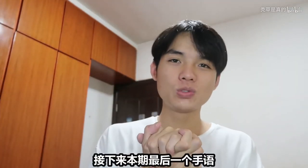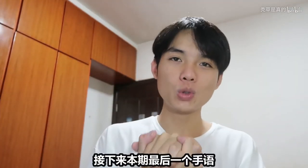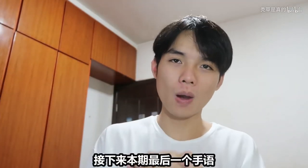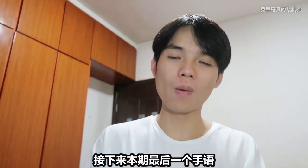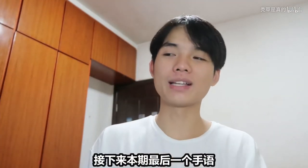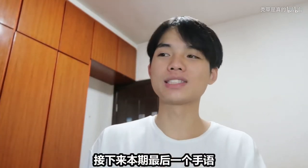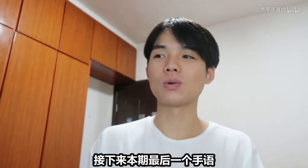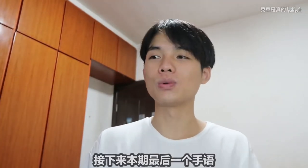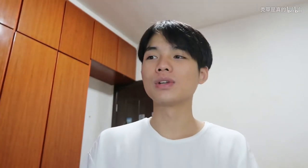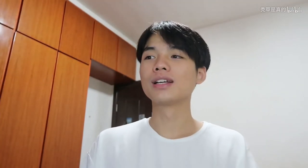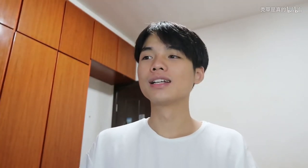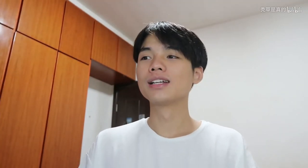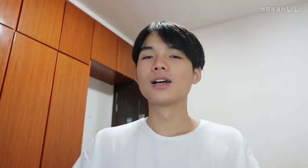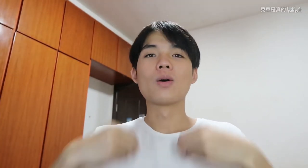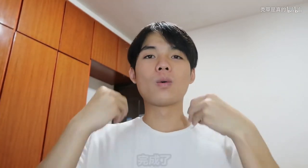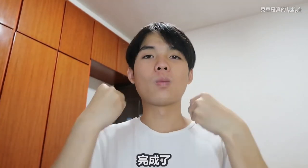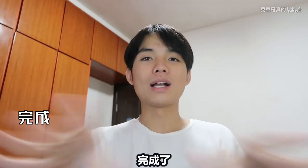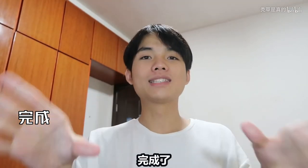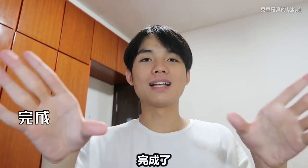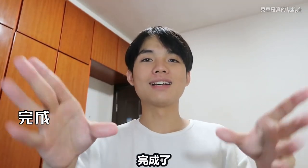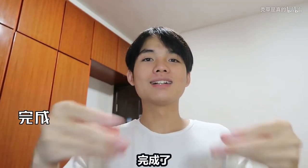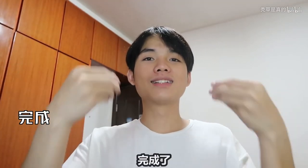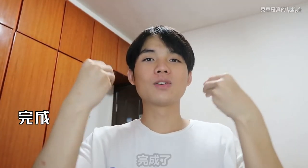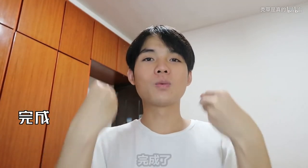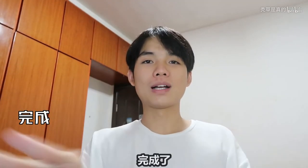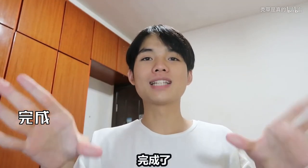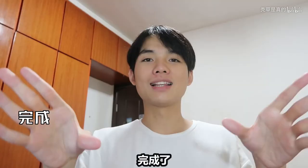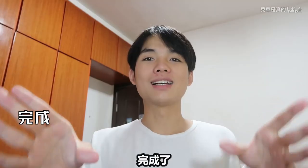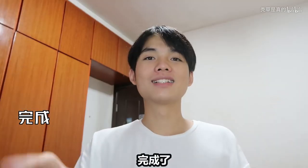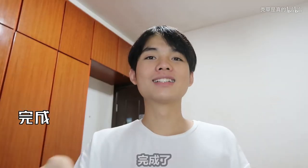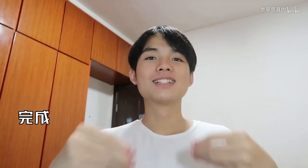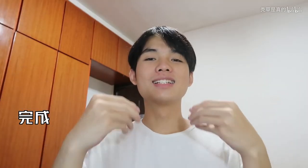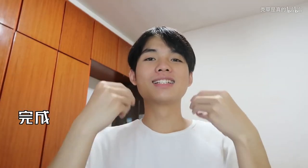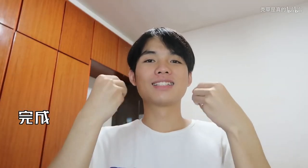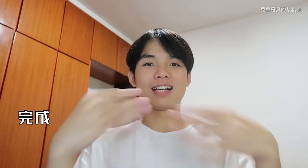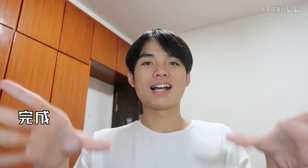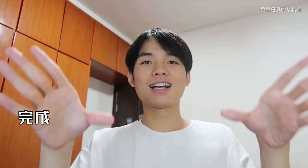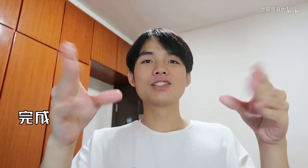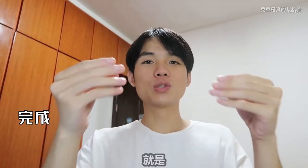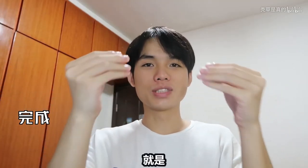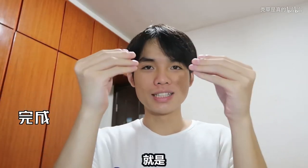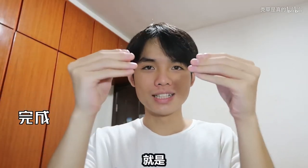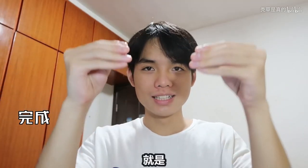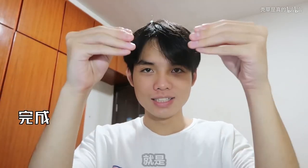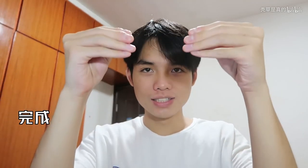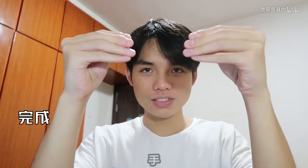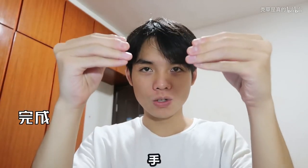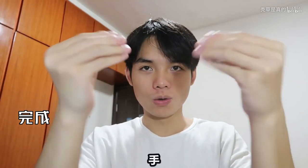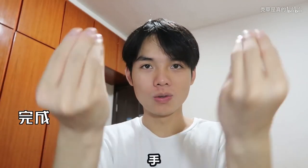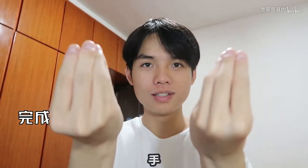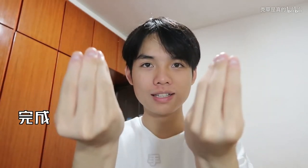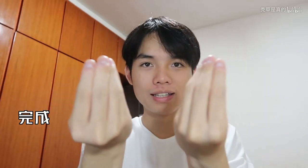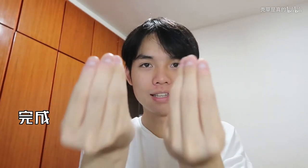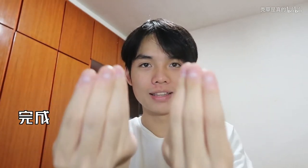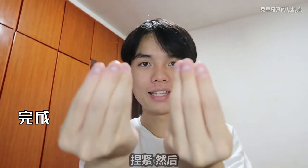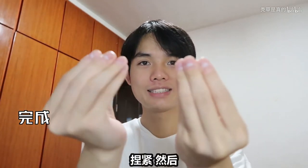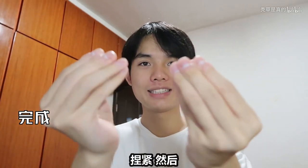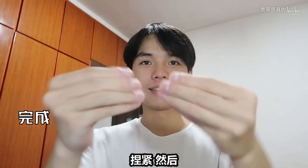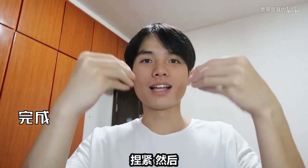最后一个手语完成了，完成了，就是手捏紧然